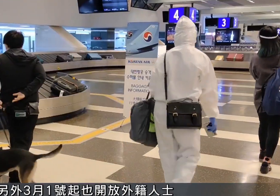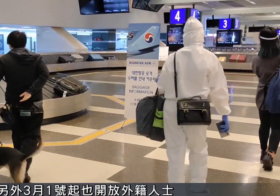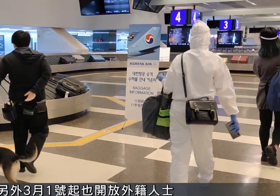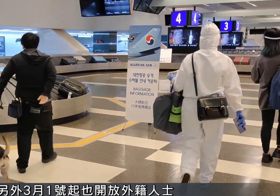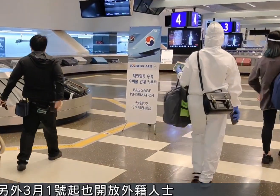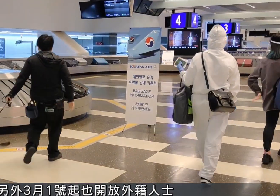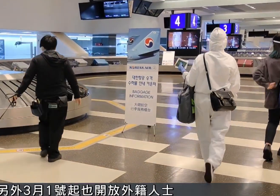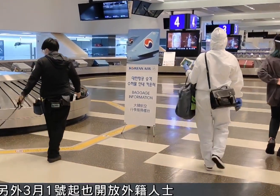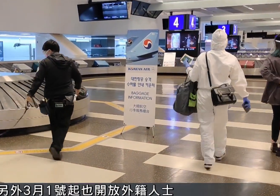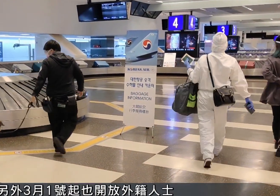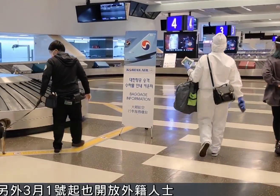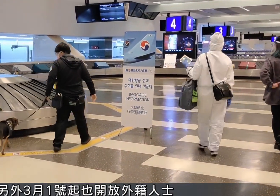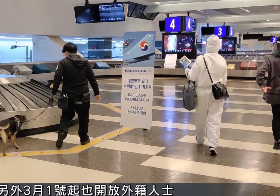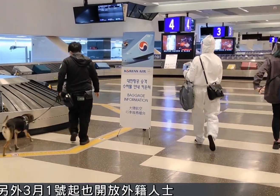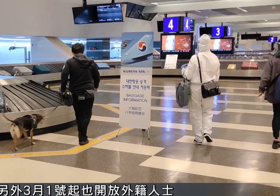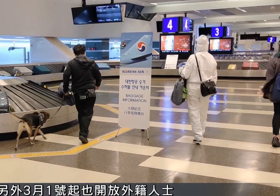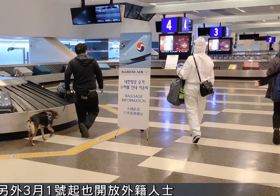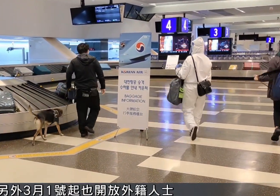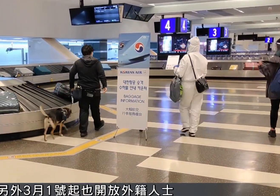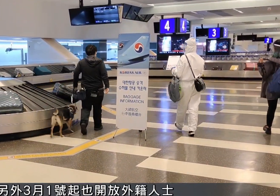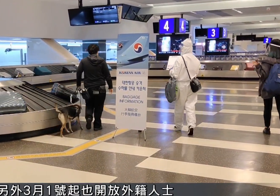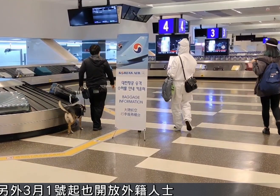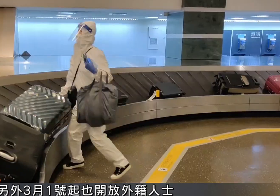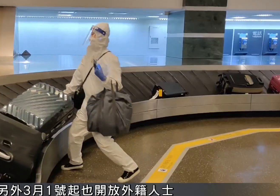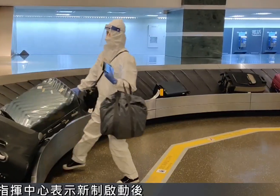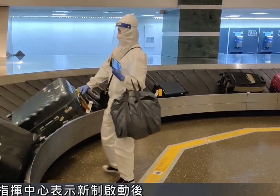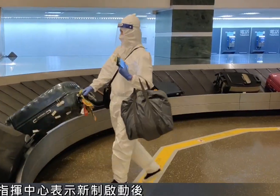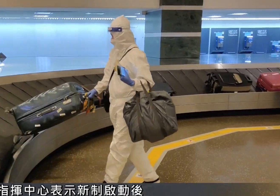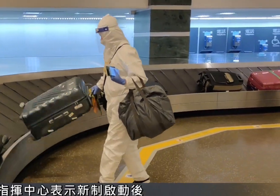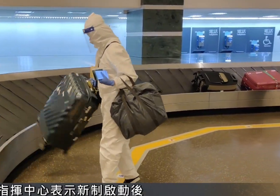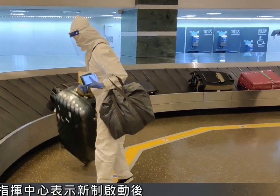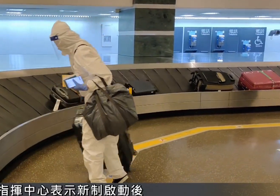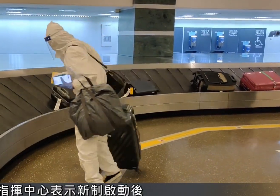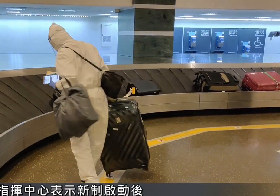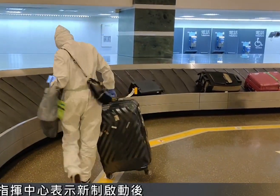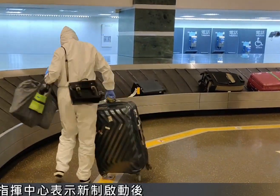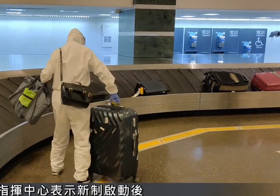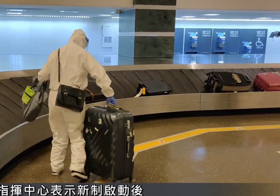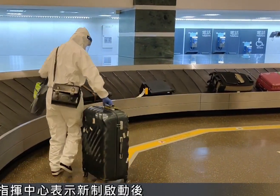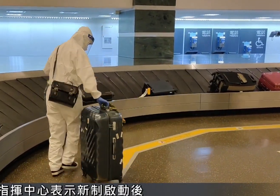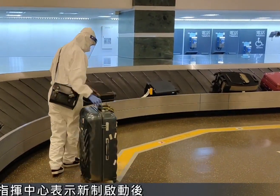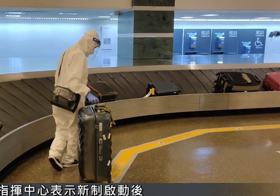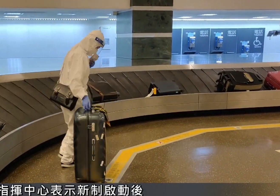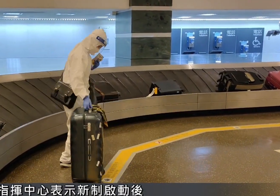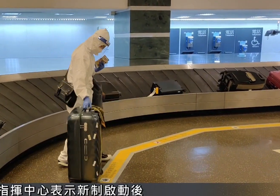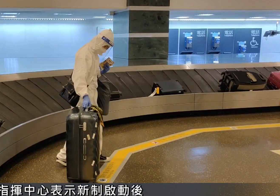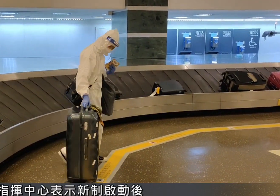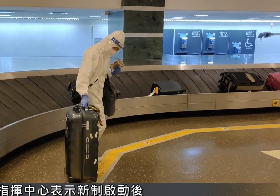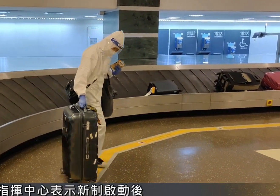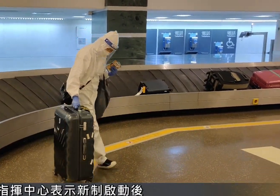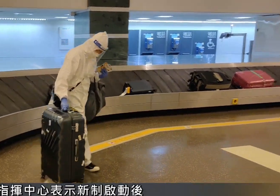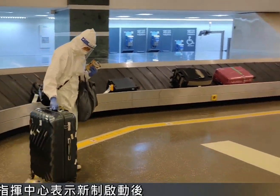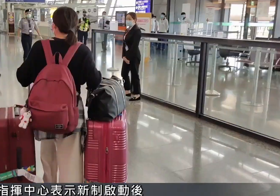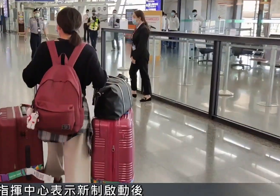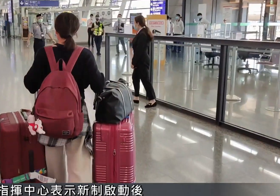籍人士来台进行人工生殖疗程。指挥中心表示，新制启动之后，陆续会做滚动式的检